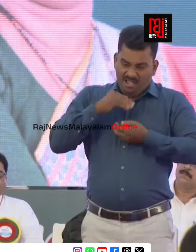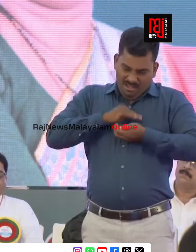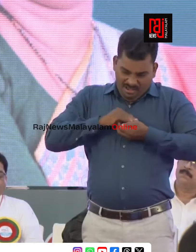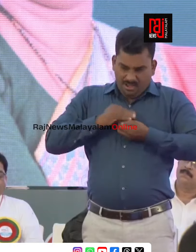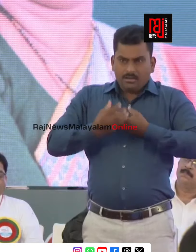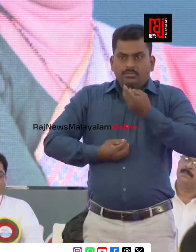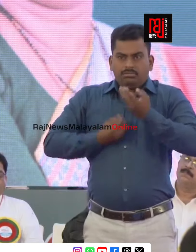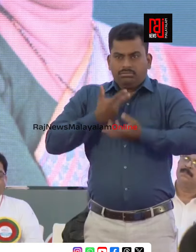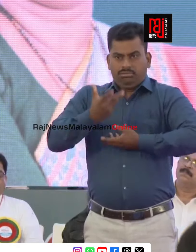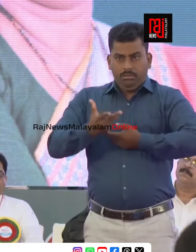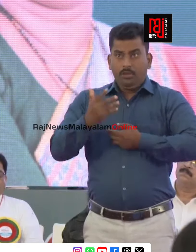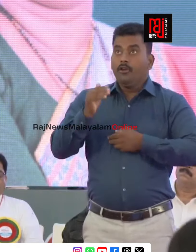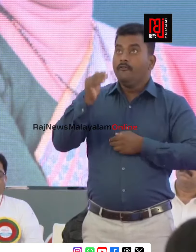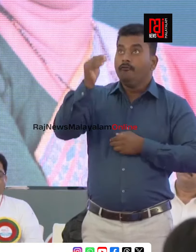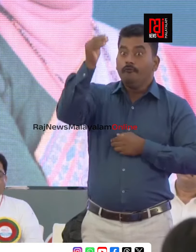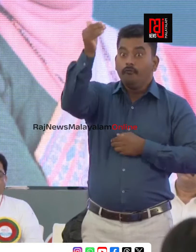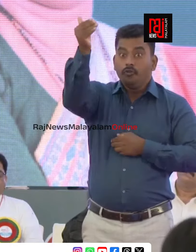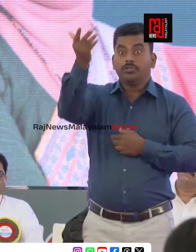അതിനായി